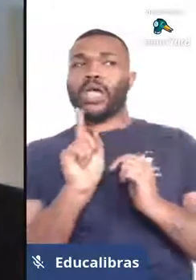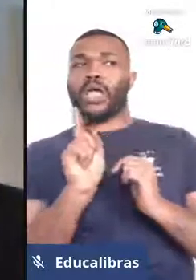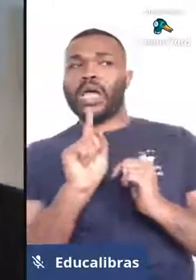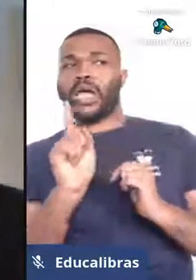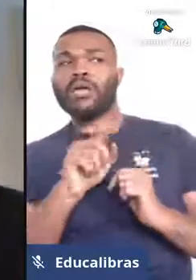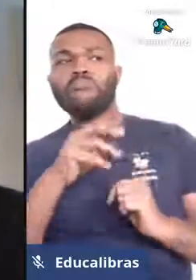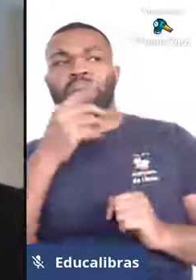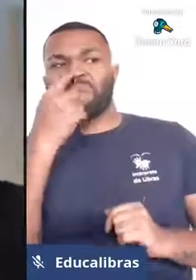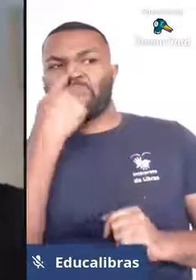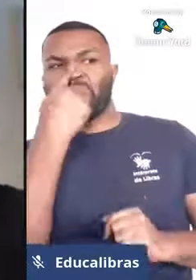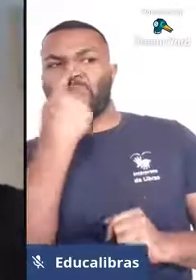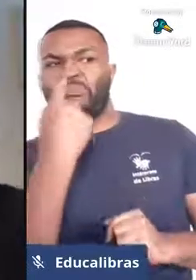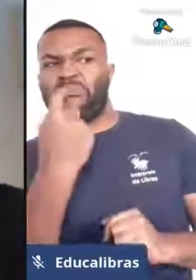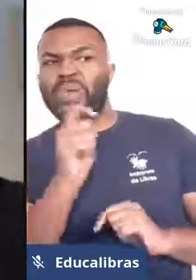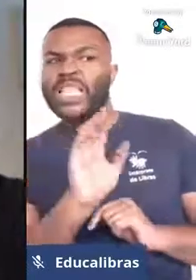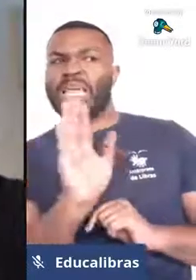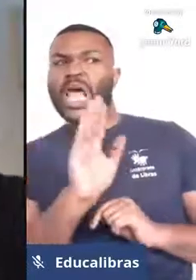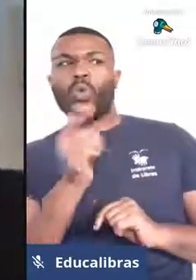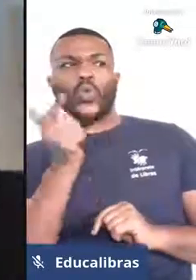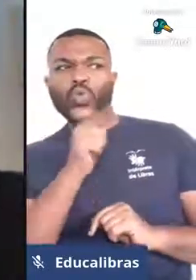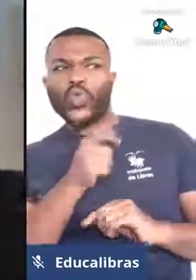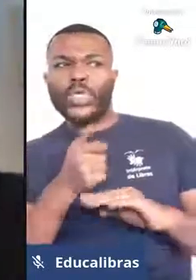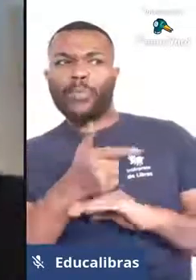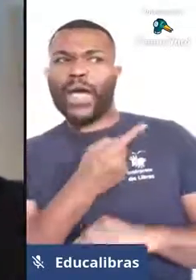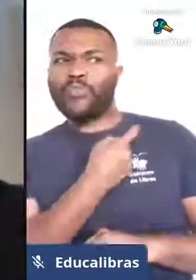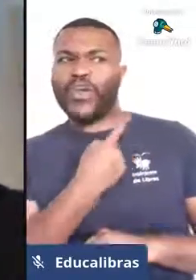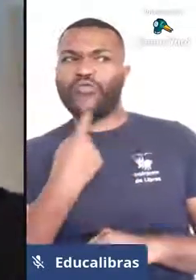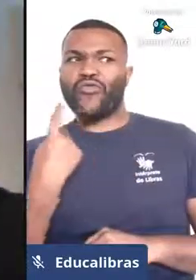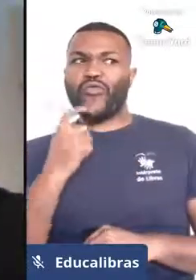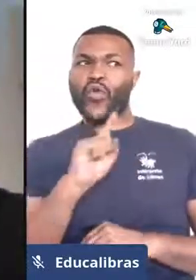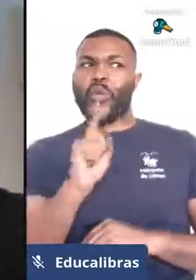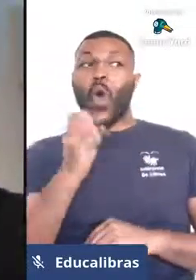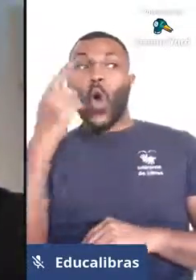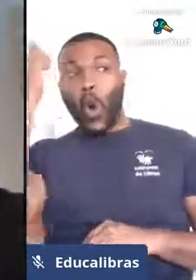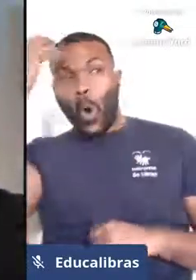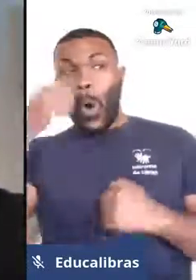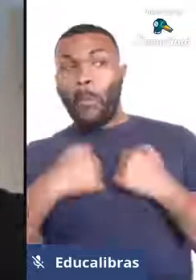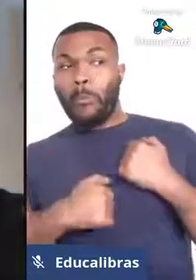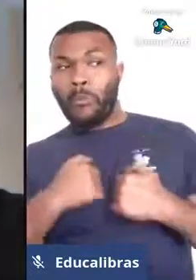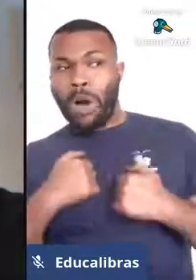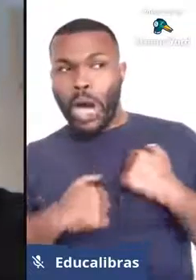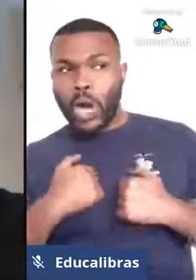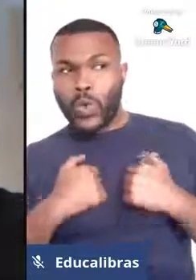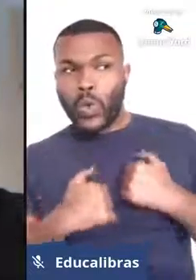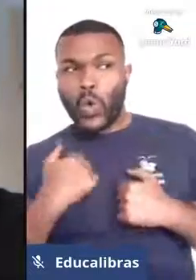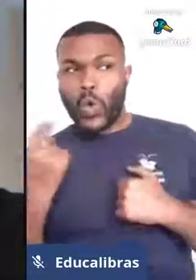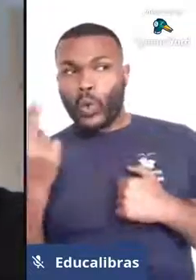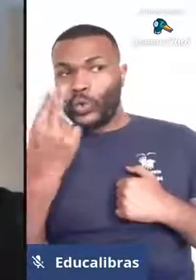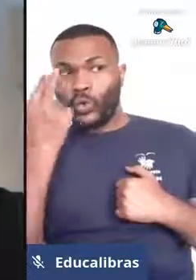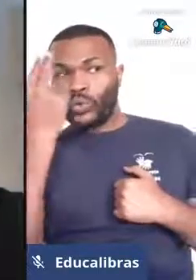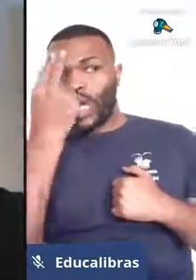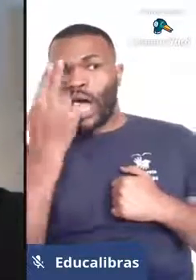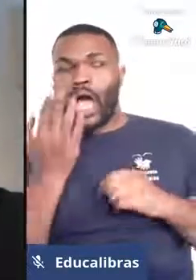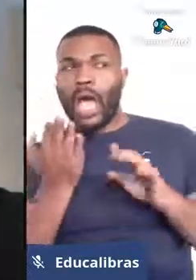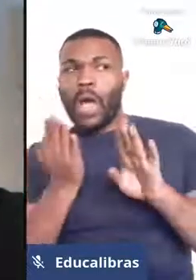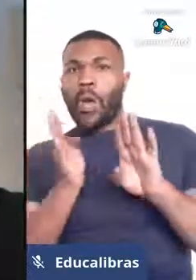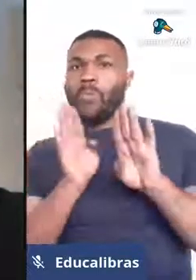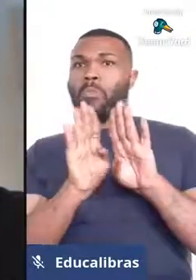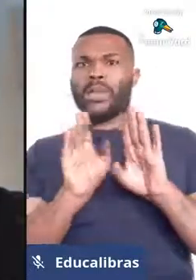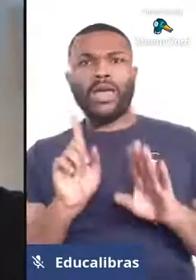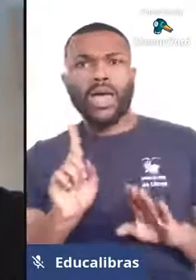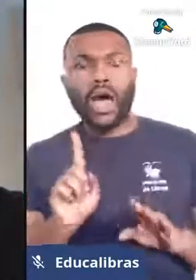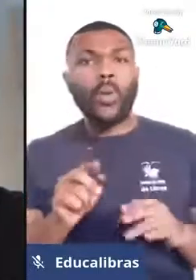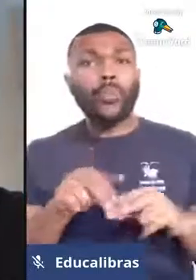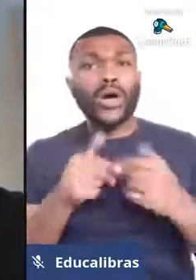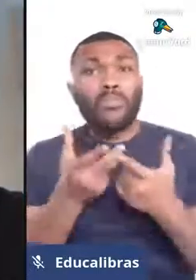não consegue pagar um perfume, ou não conseguiu tomar banho naquele dia, que é uma população imensa de moradores de rua que